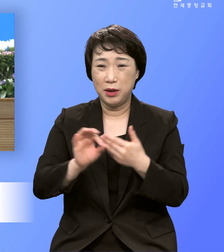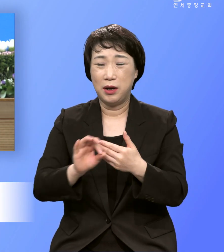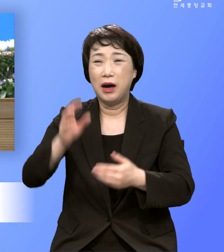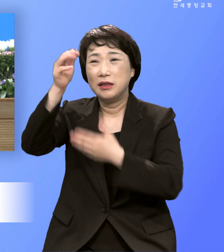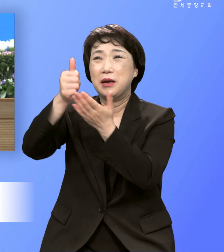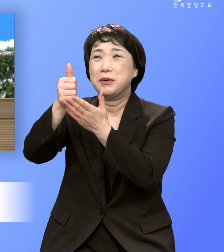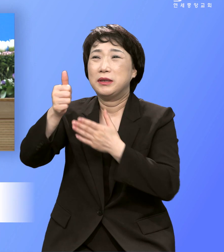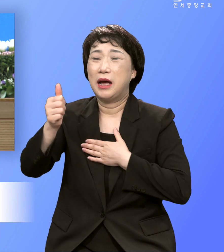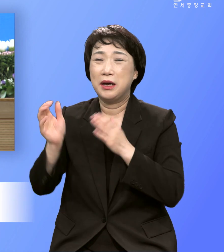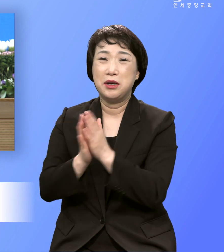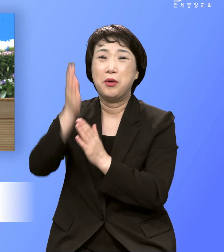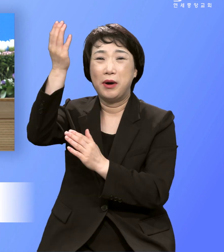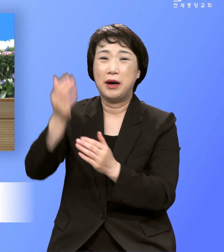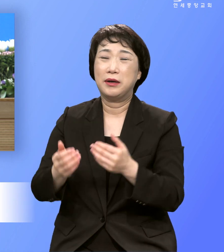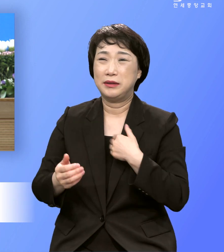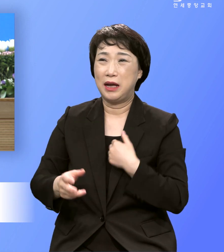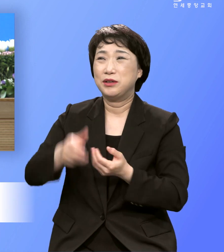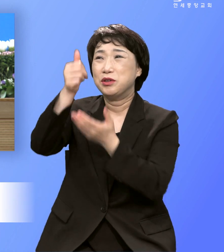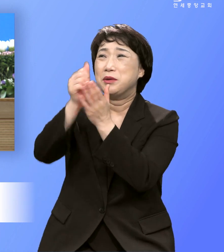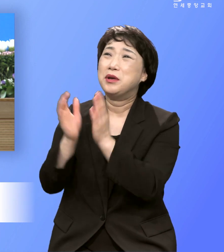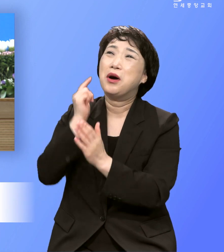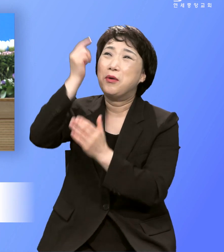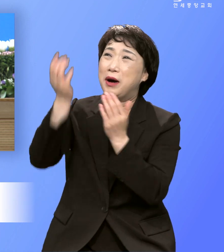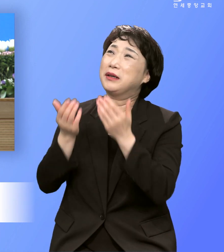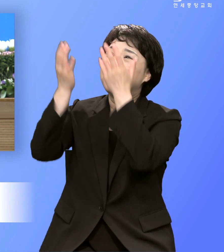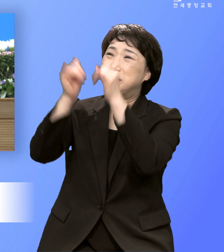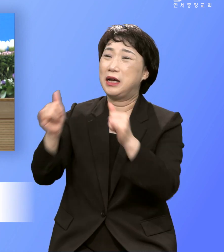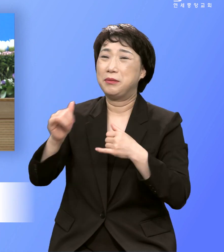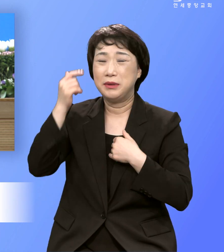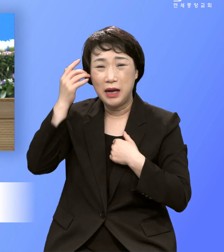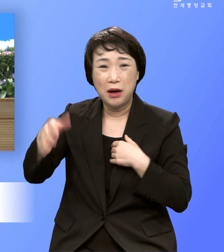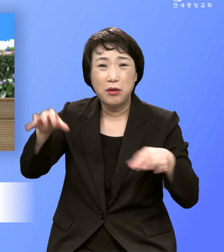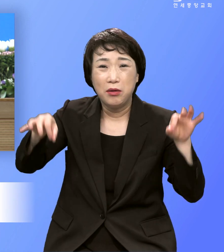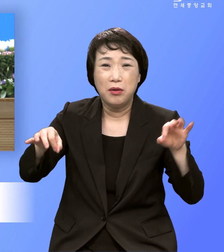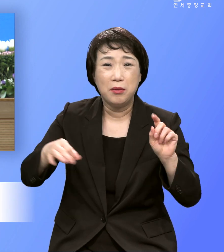하나님이 나를 영화롭게 하고 내가 주님을 영화롭게 할 수 있는 대상이냐?